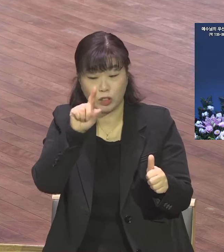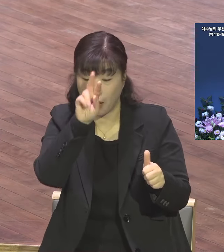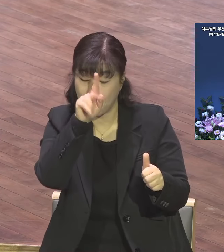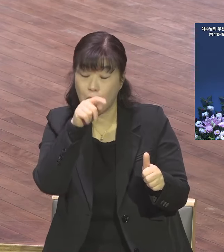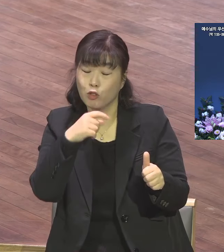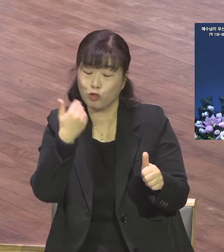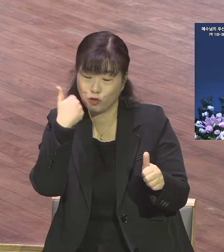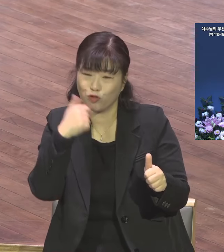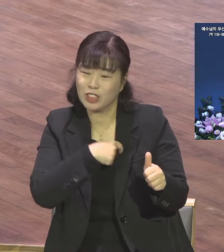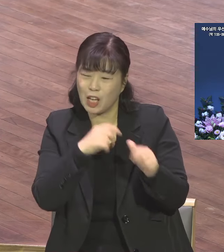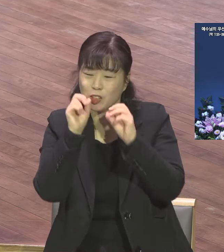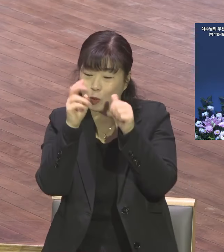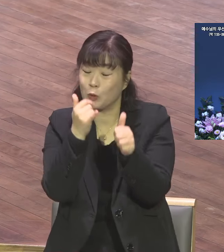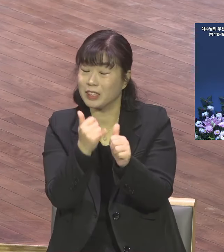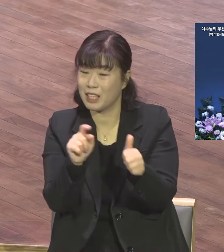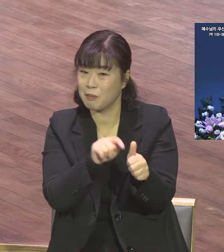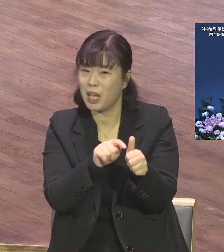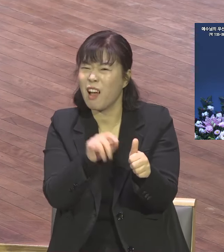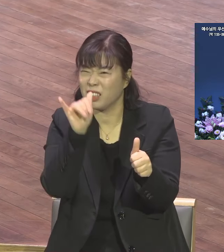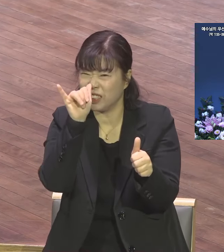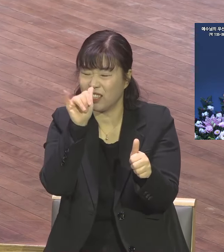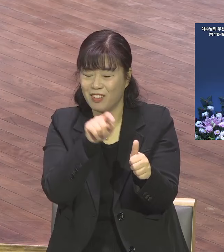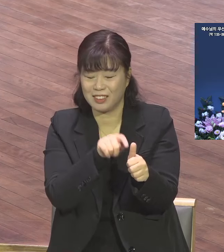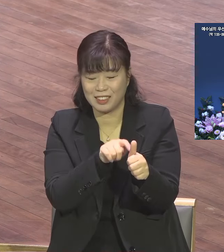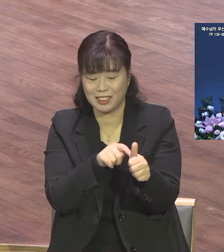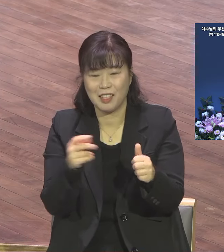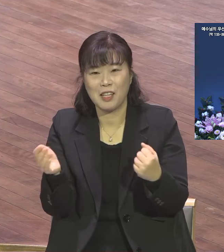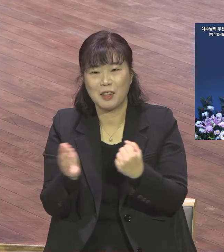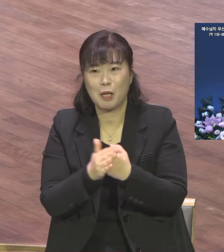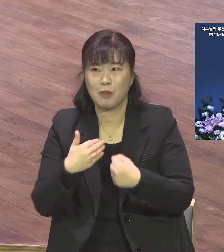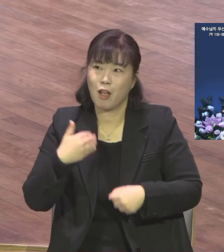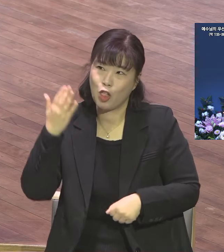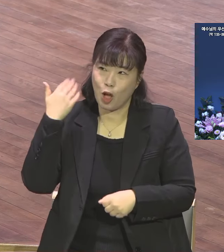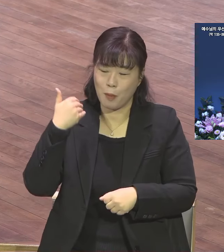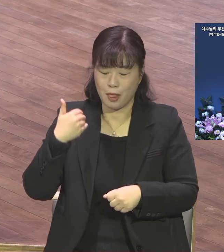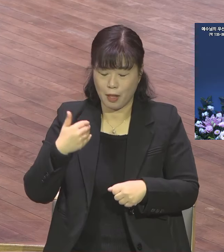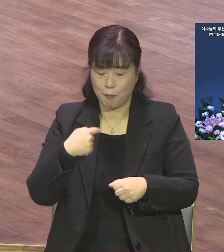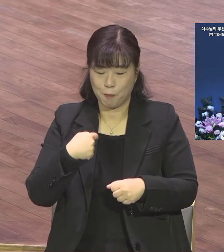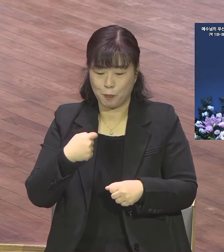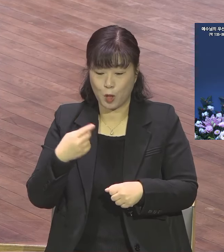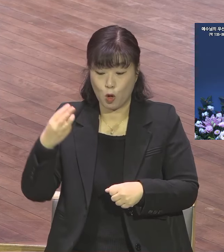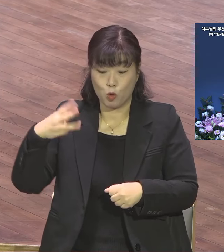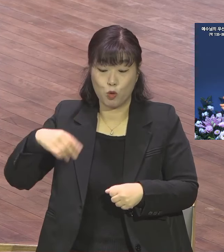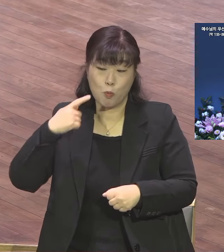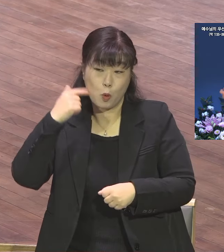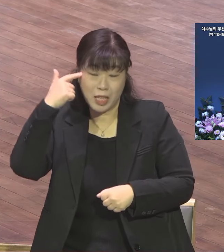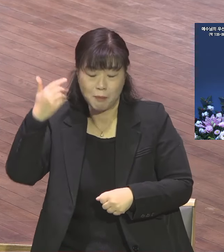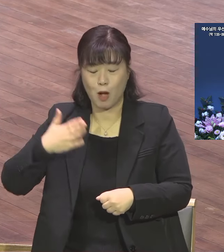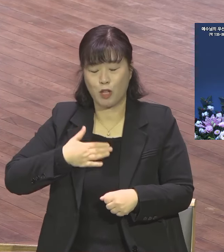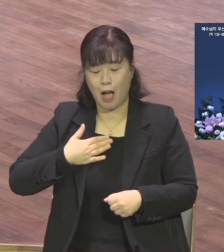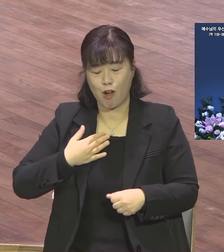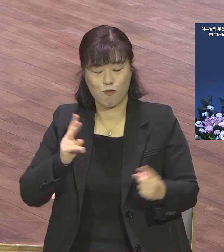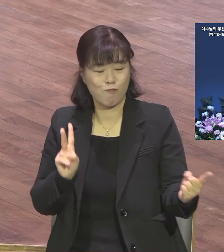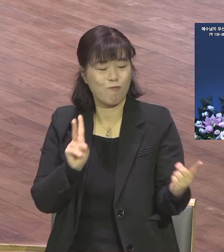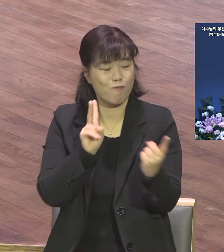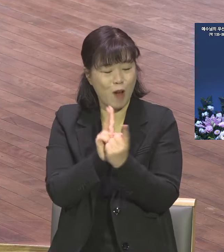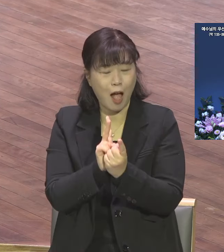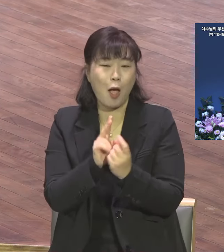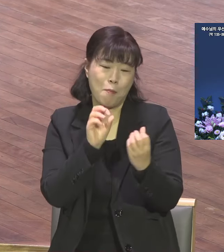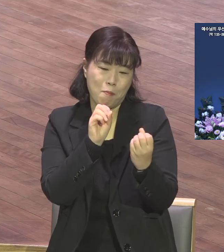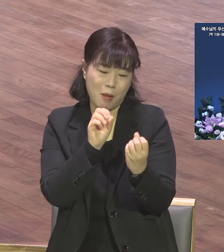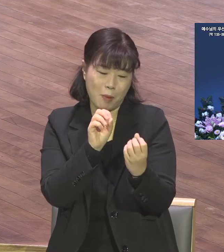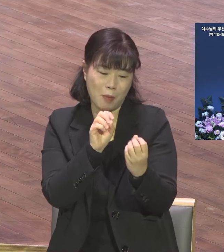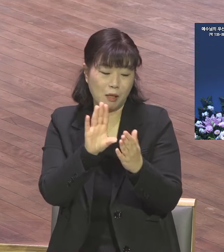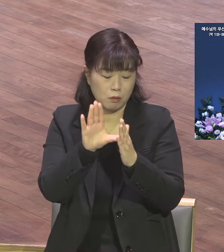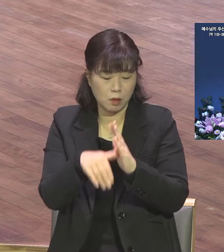들어가면 원주민들을 만나러 가야 되는데 자기는 뭐 처음에 뭐 전혀 근거가 없으니까 그냥 정글로